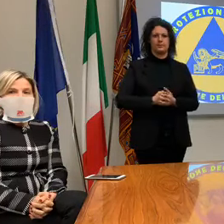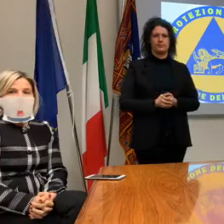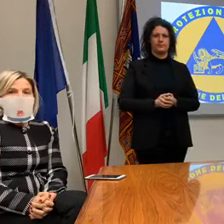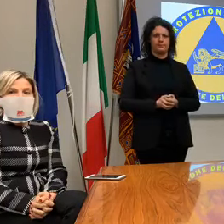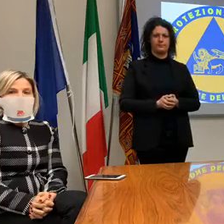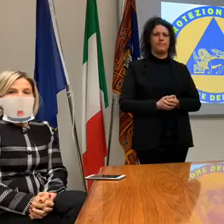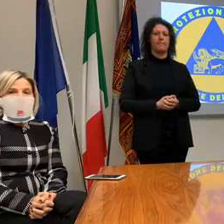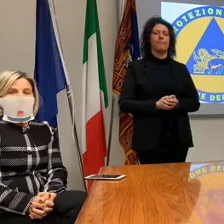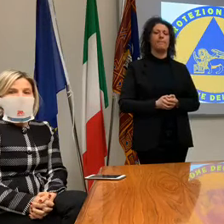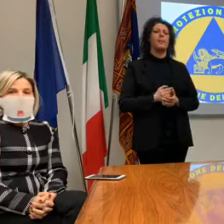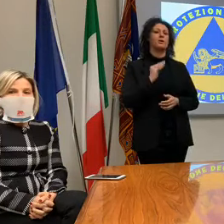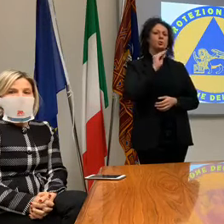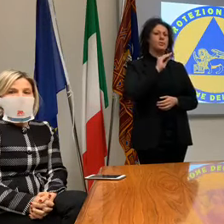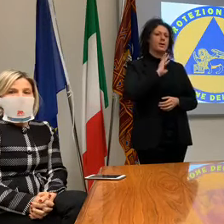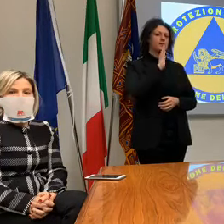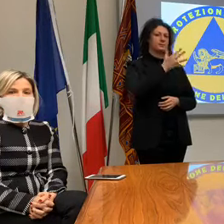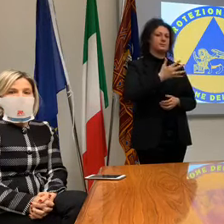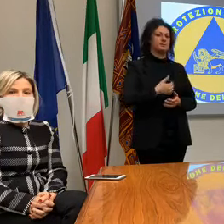Domenico Basso.